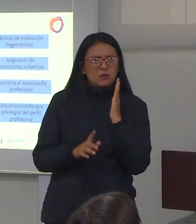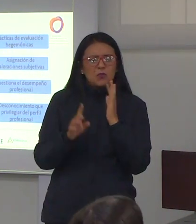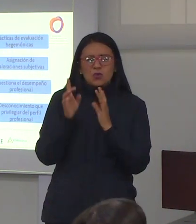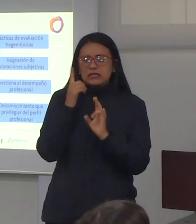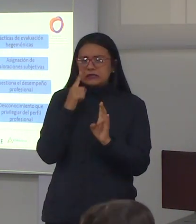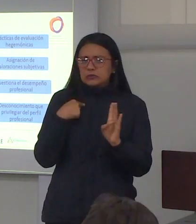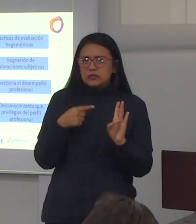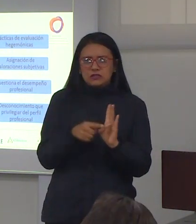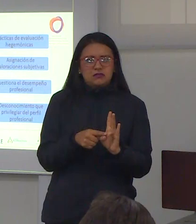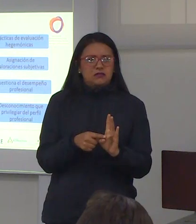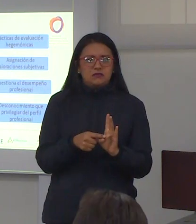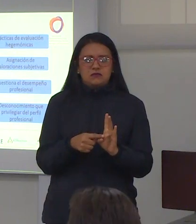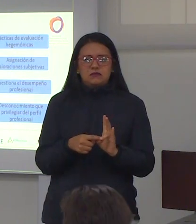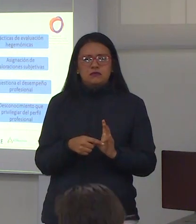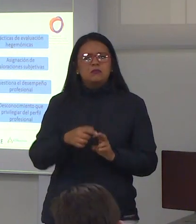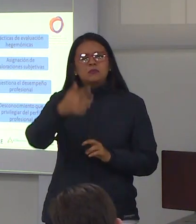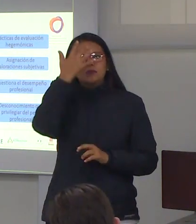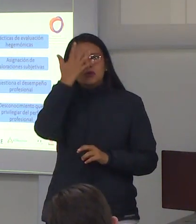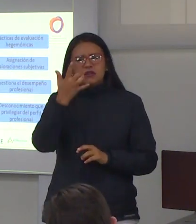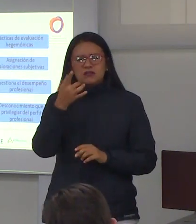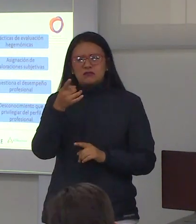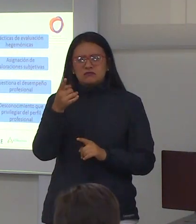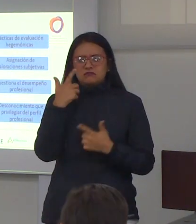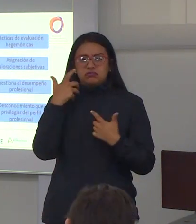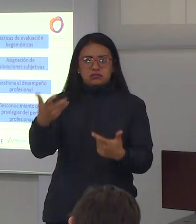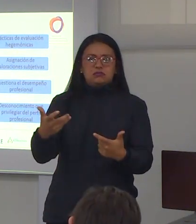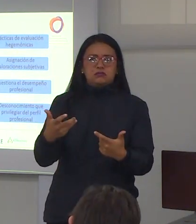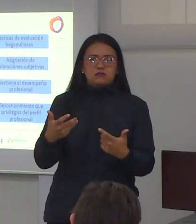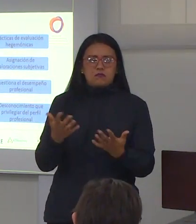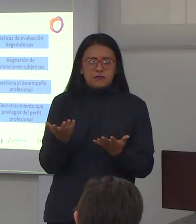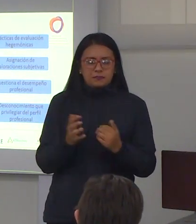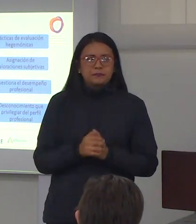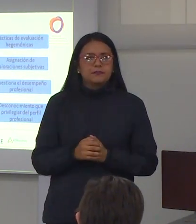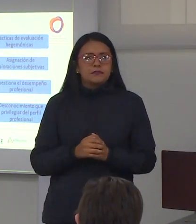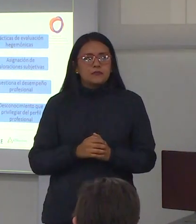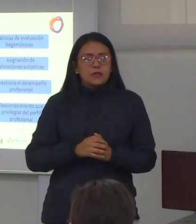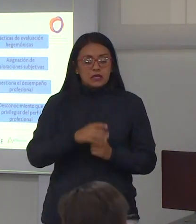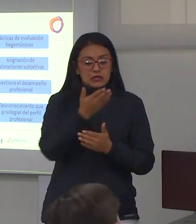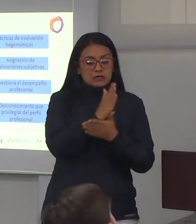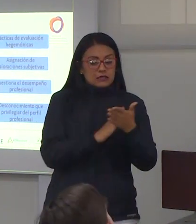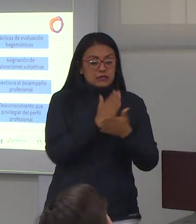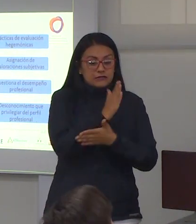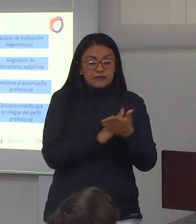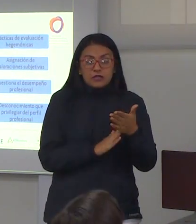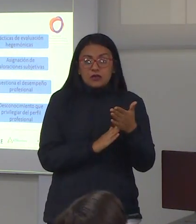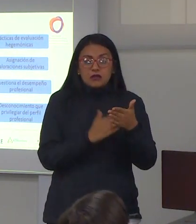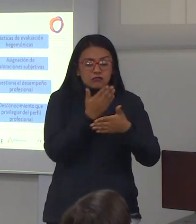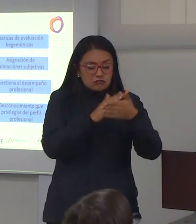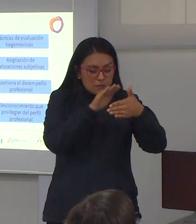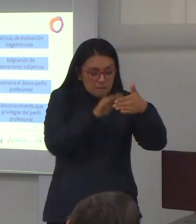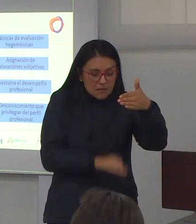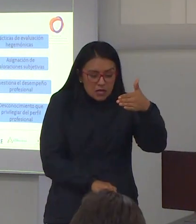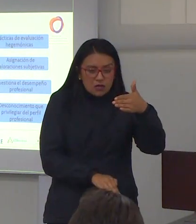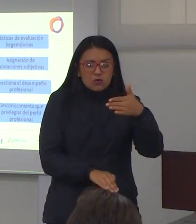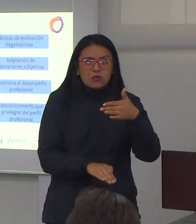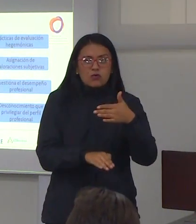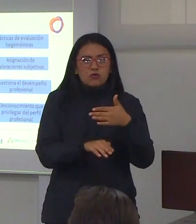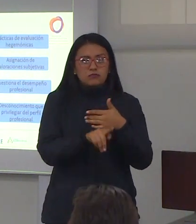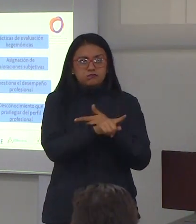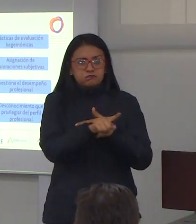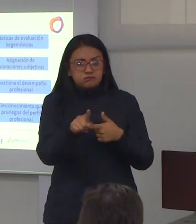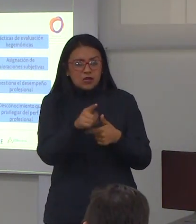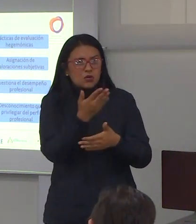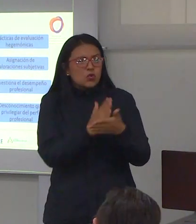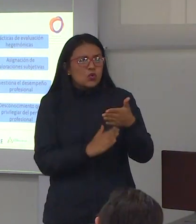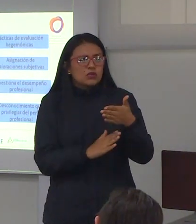subjetivas, porque entonces estábamos en extremos o se calificaban muy bajito a los chicos poniendo